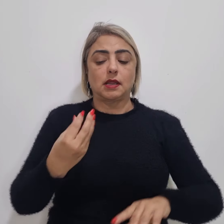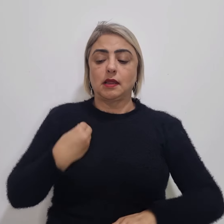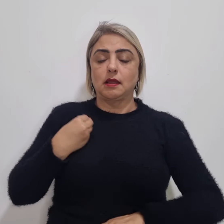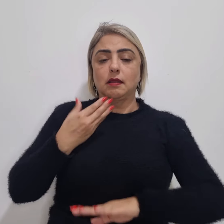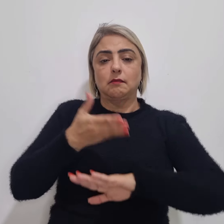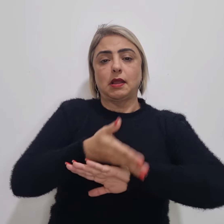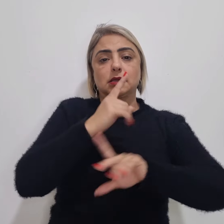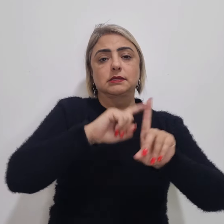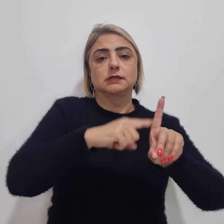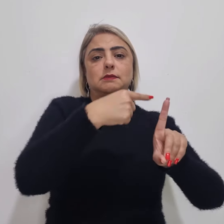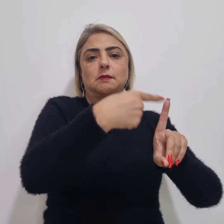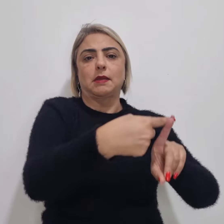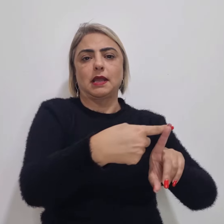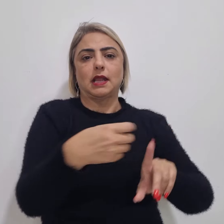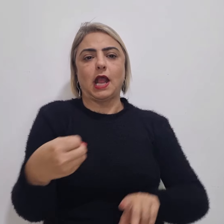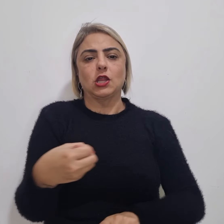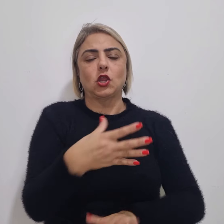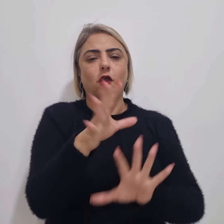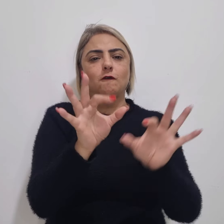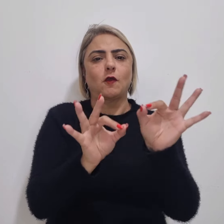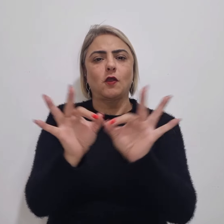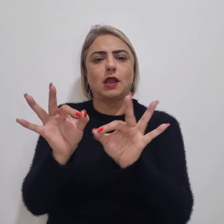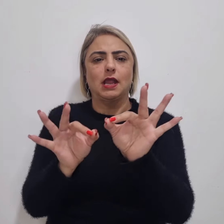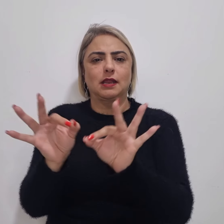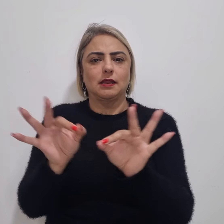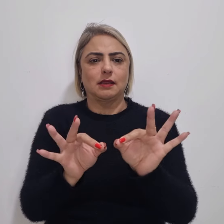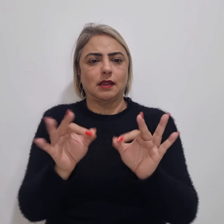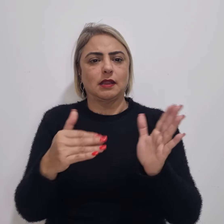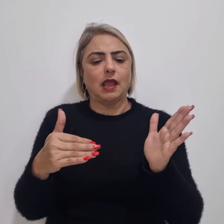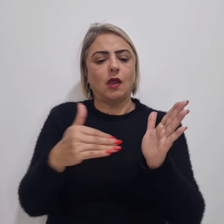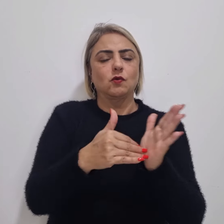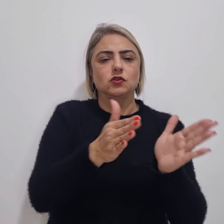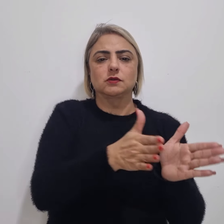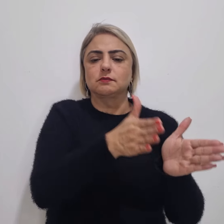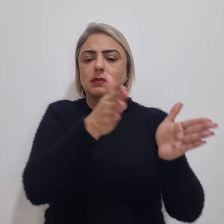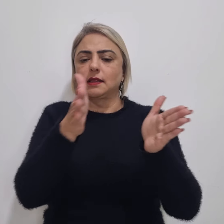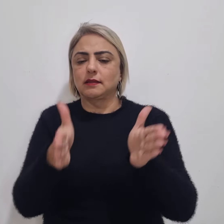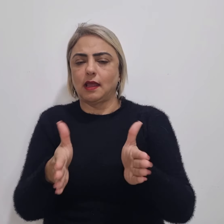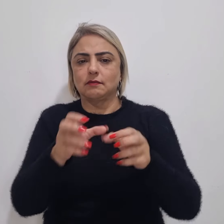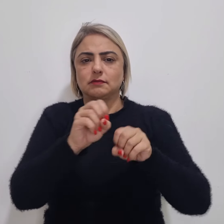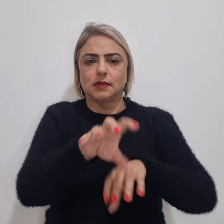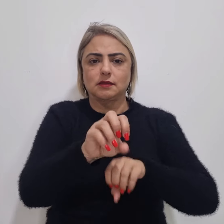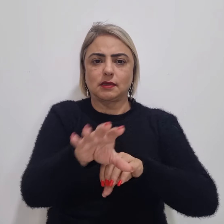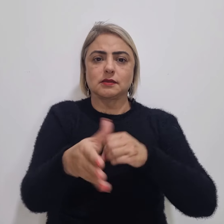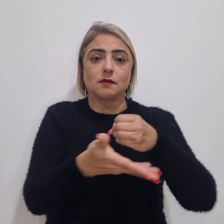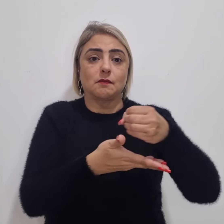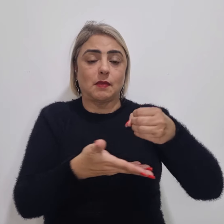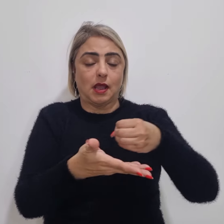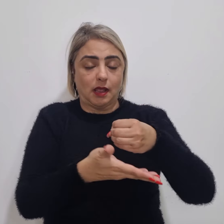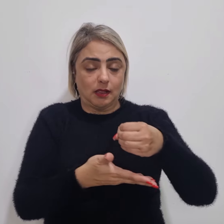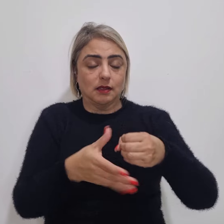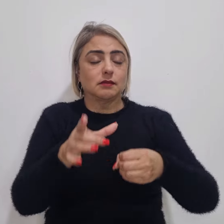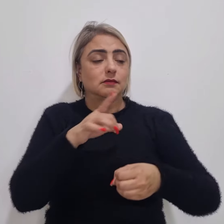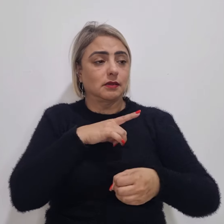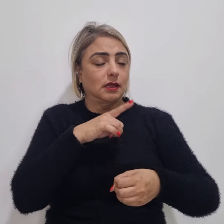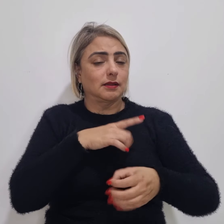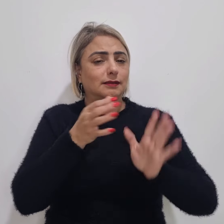Mais. A nova organização da última etapa da educação básica vem recebendo críticas